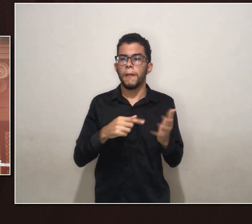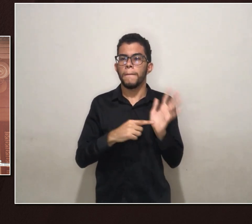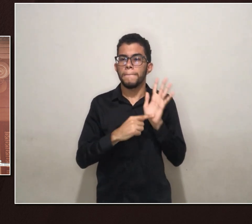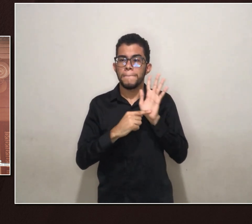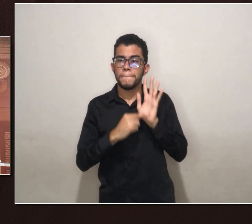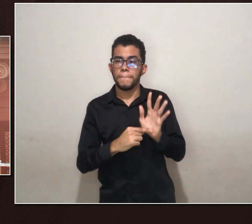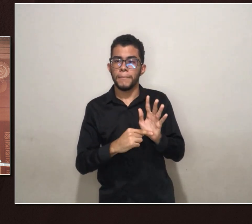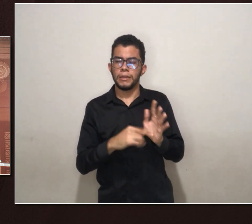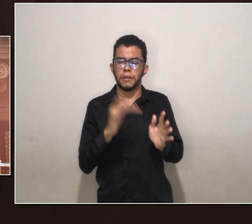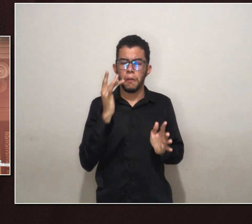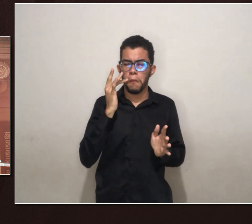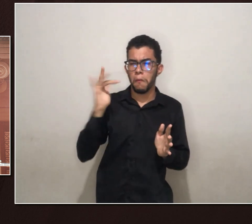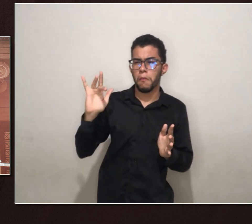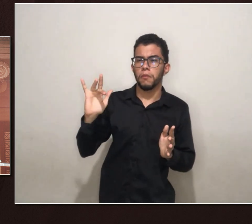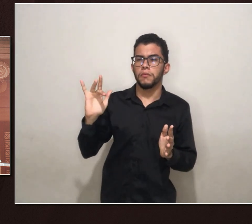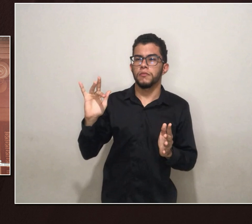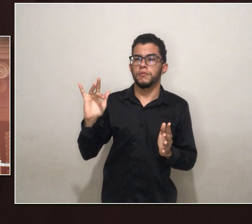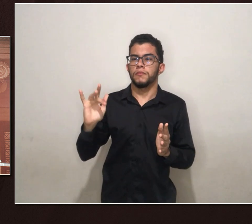vaso representa